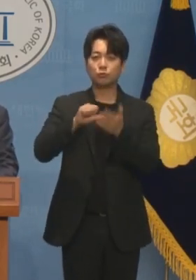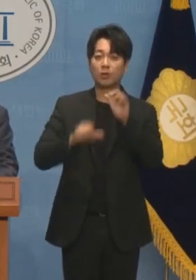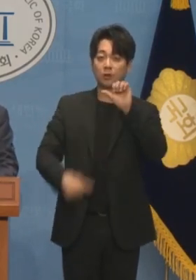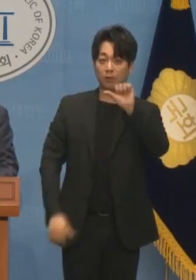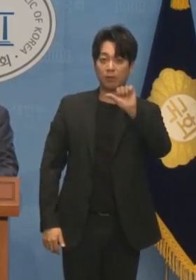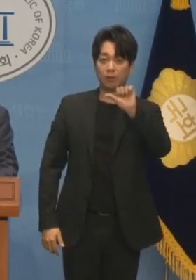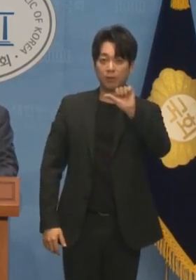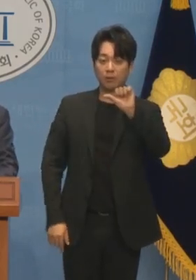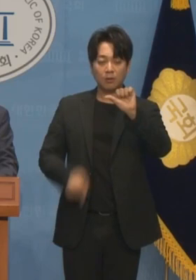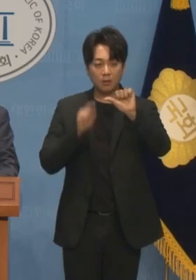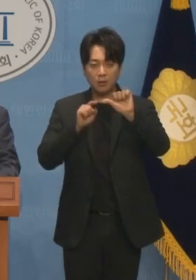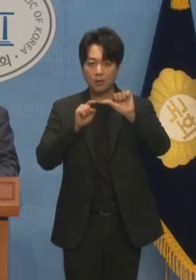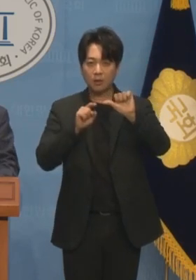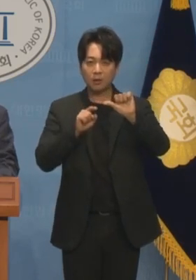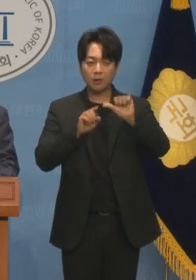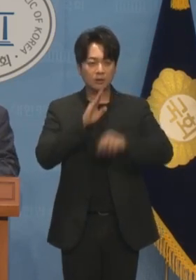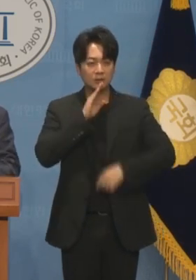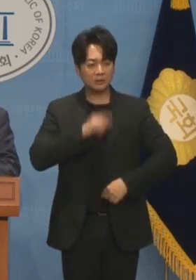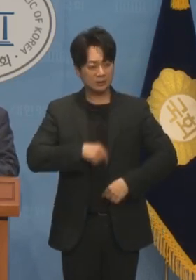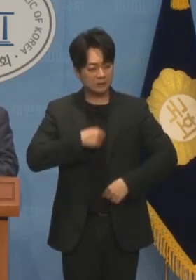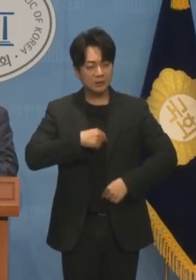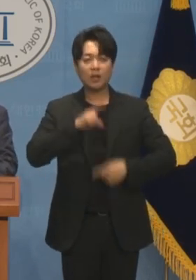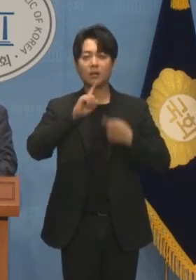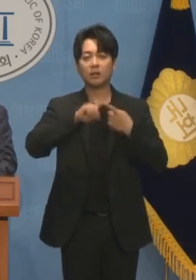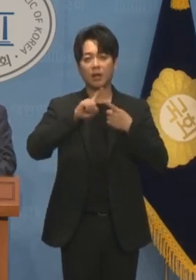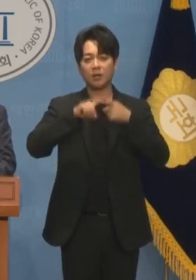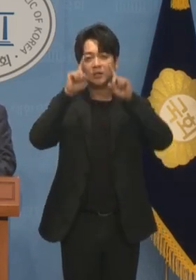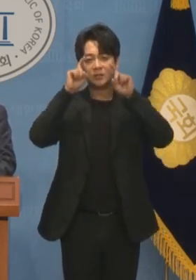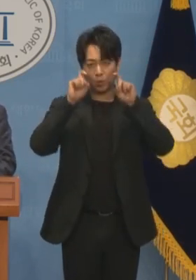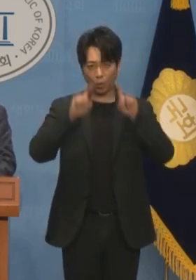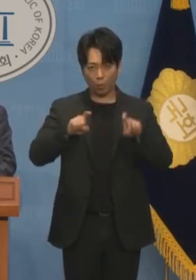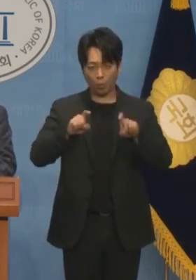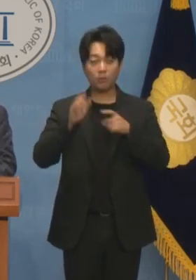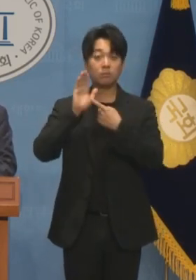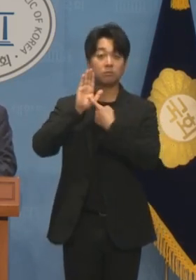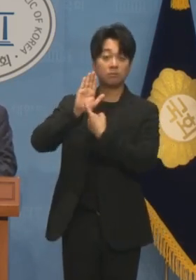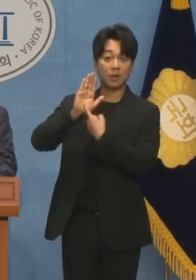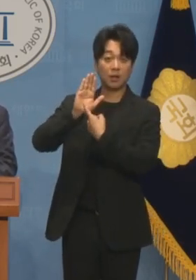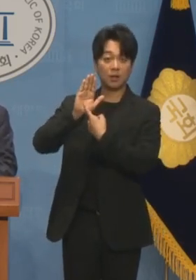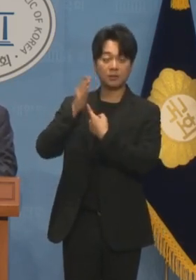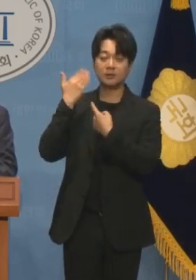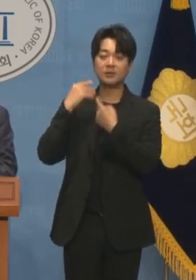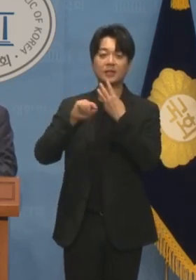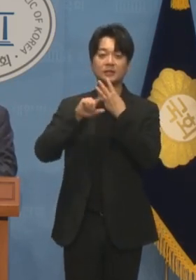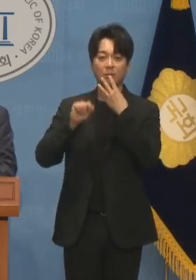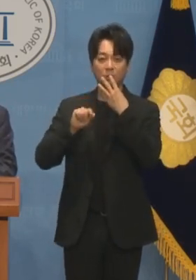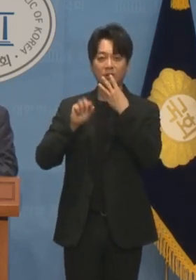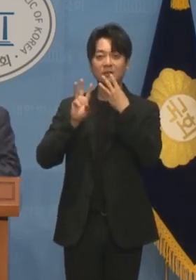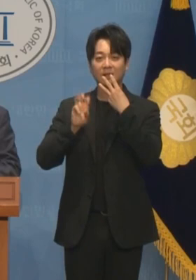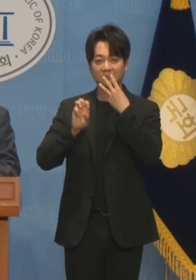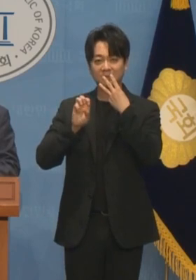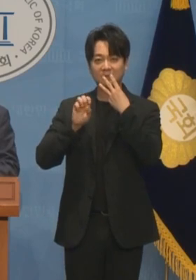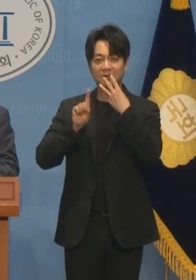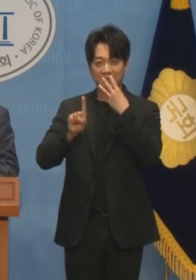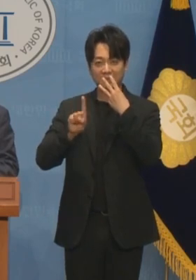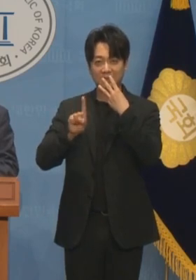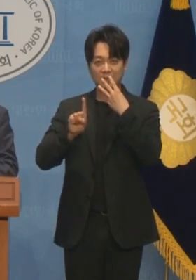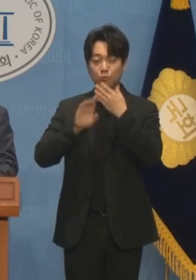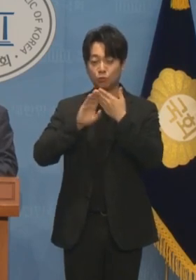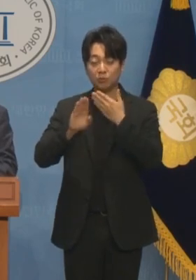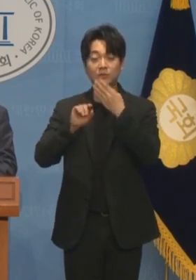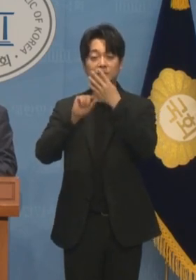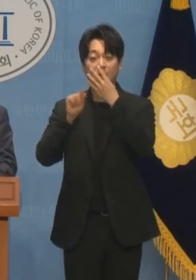미스테리한 정체에 대한 의혹을 지난 3월 31일 그리고 4월